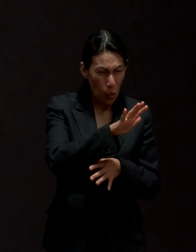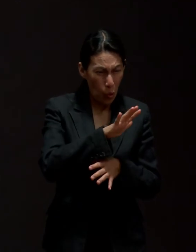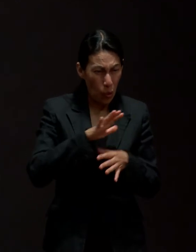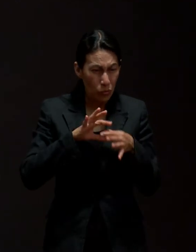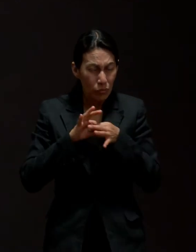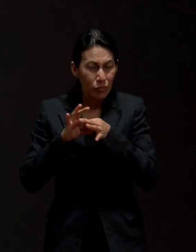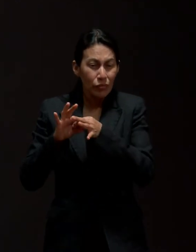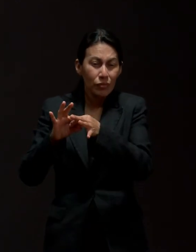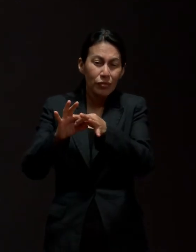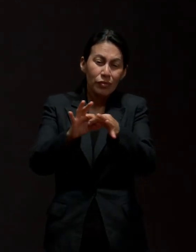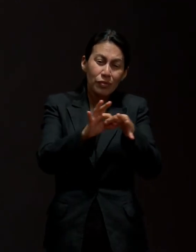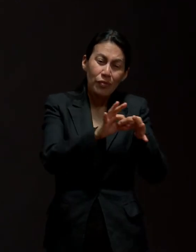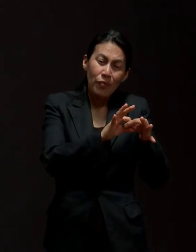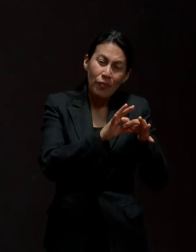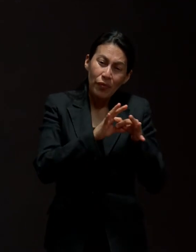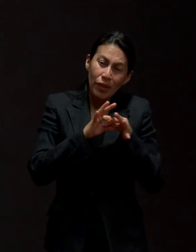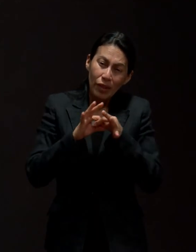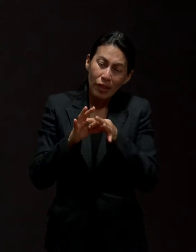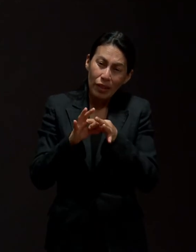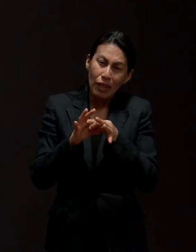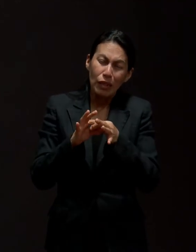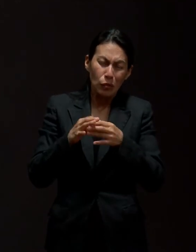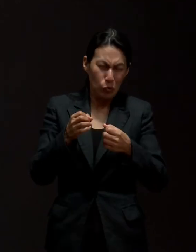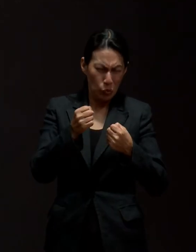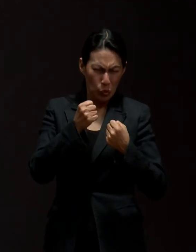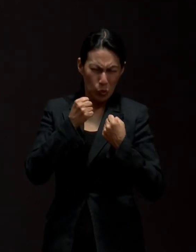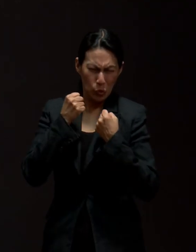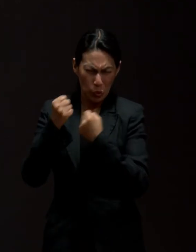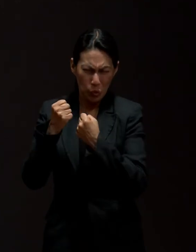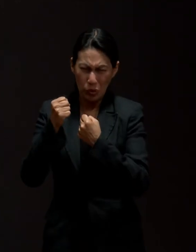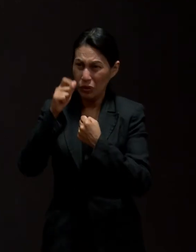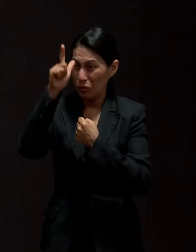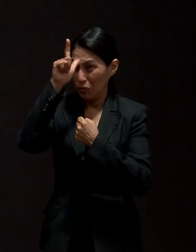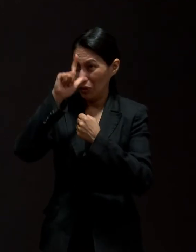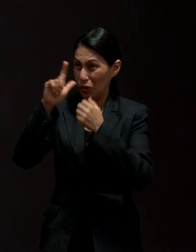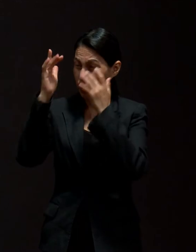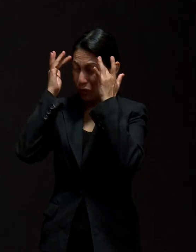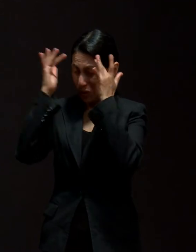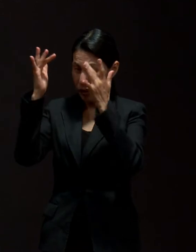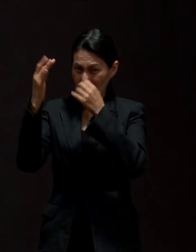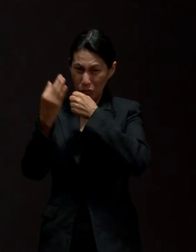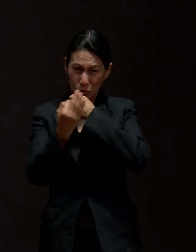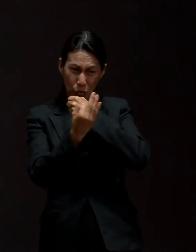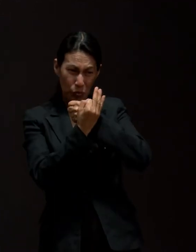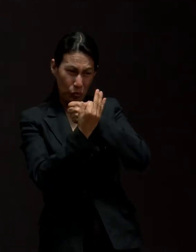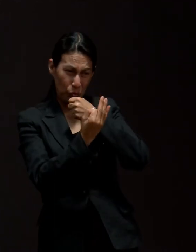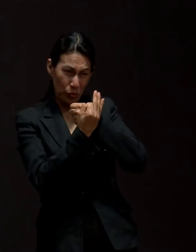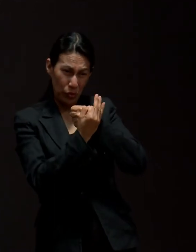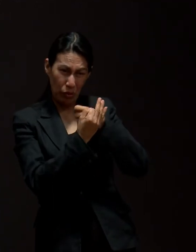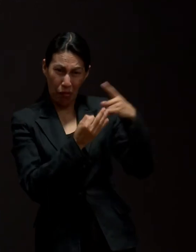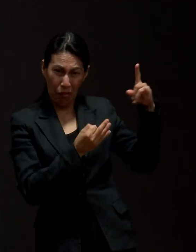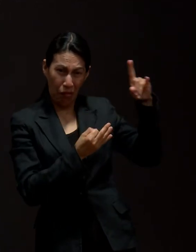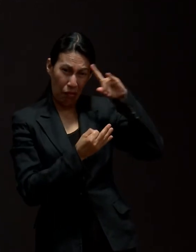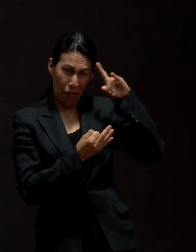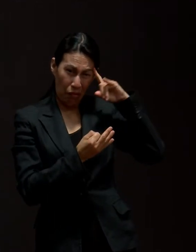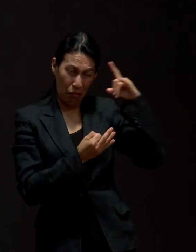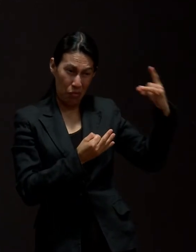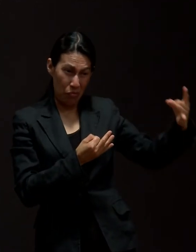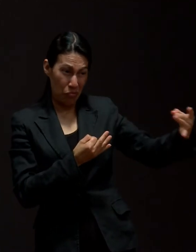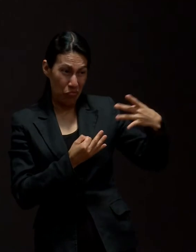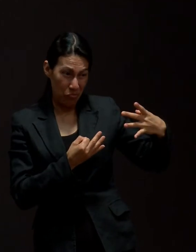grupo, se conectan y forman una red donde el diablo no tendrá cabida